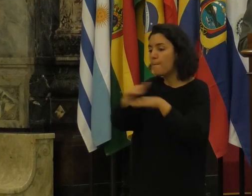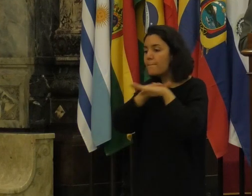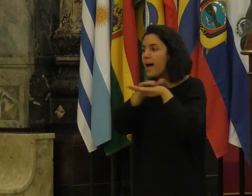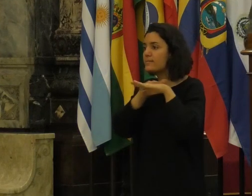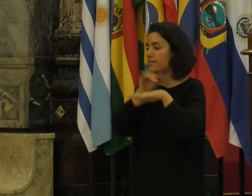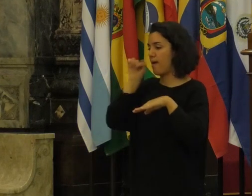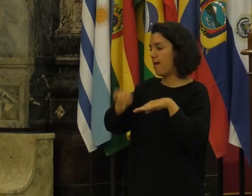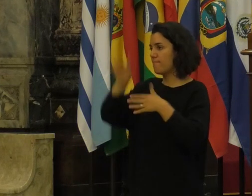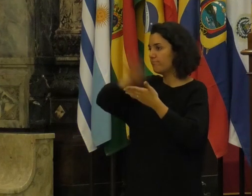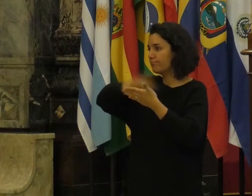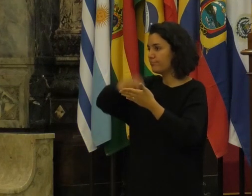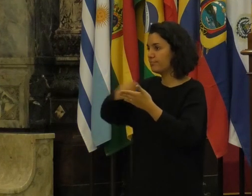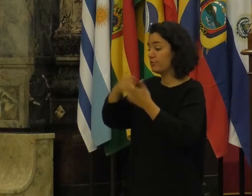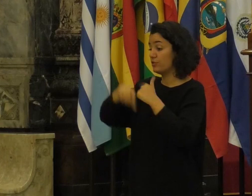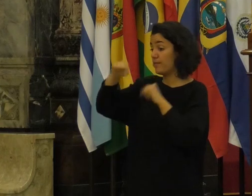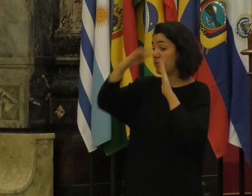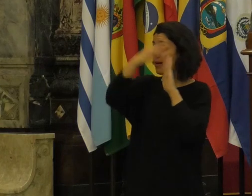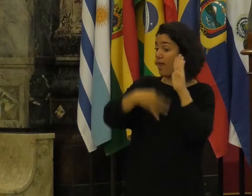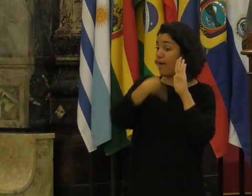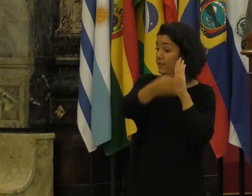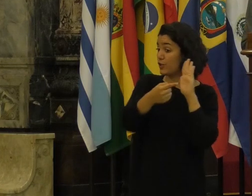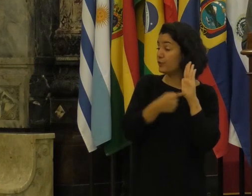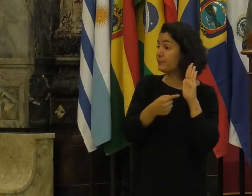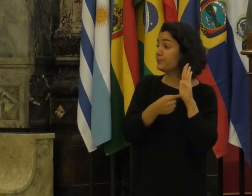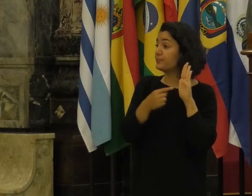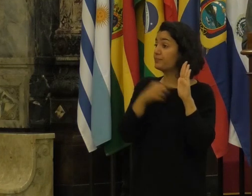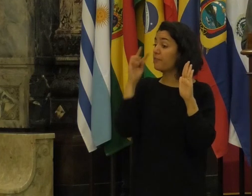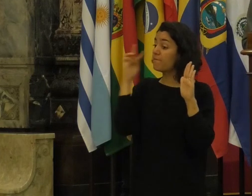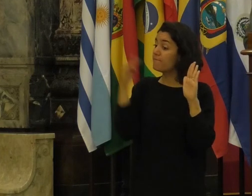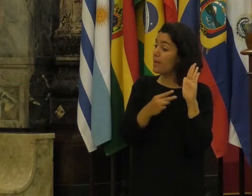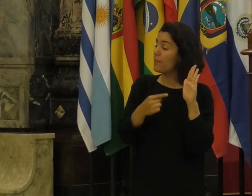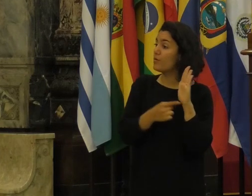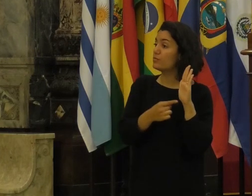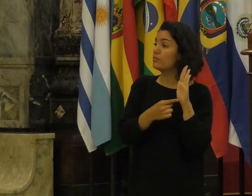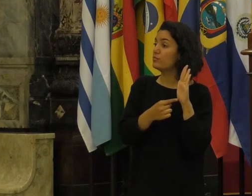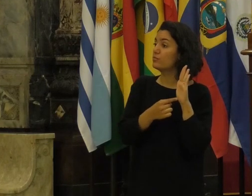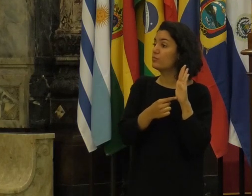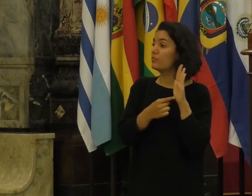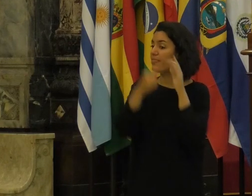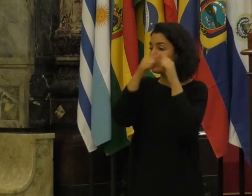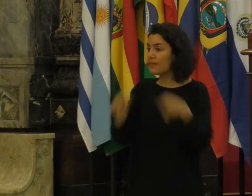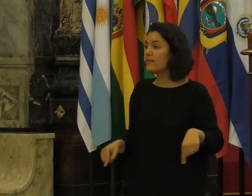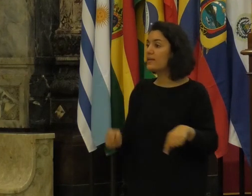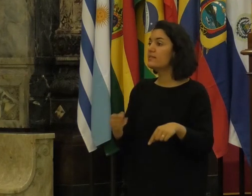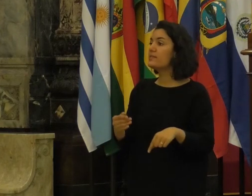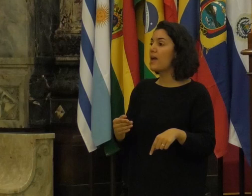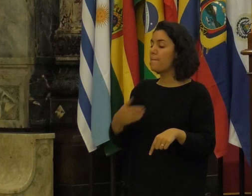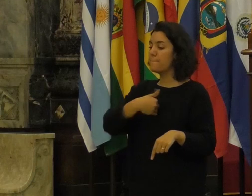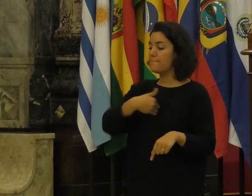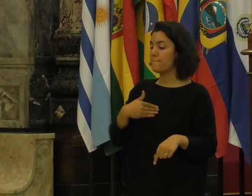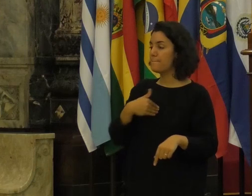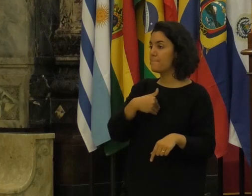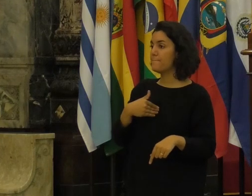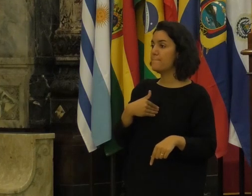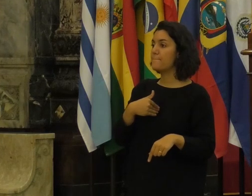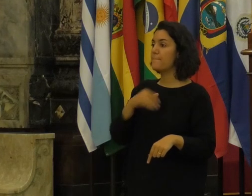Claramente en este gráfico vemos la diferencia en lo que podríamos llamar el perfil disciplinar. Ahí estamos